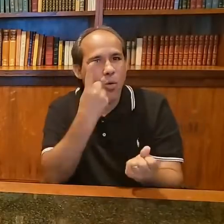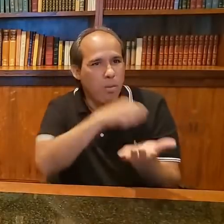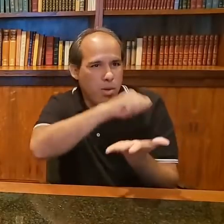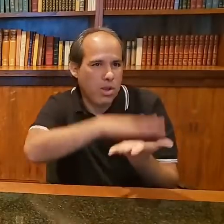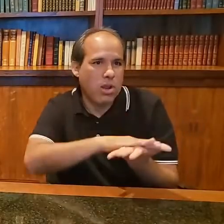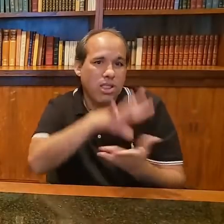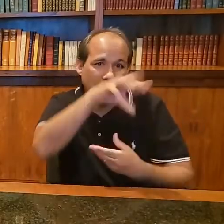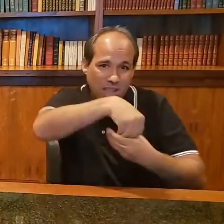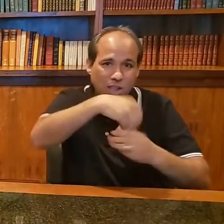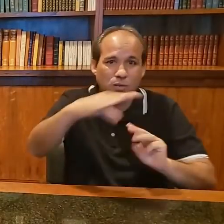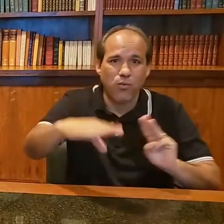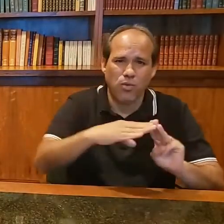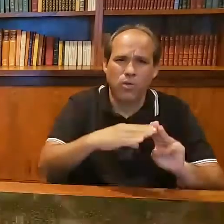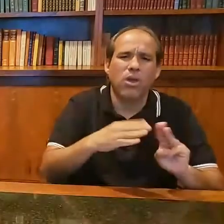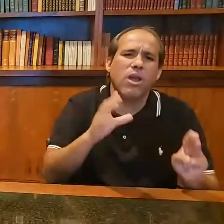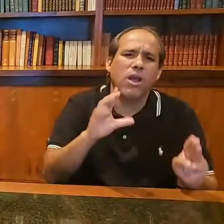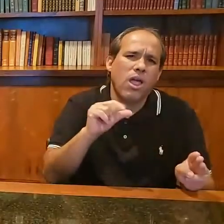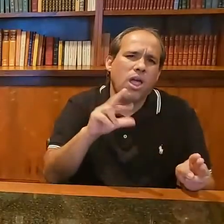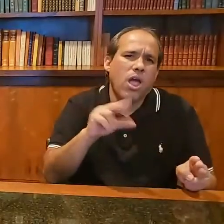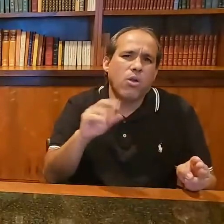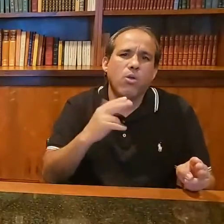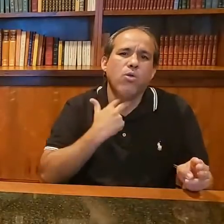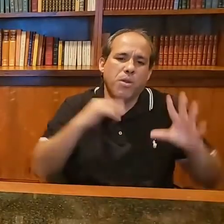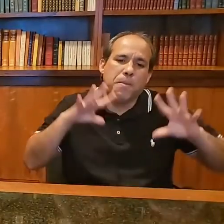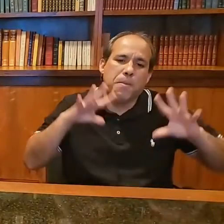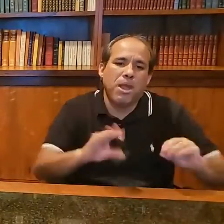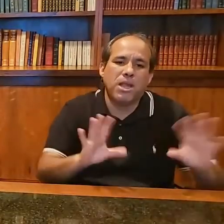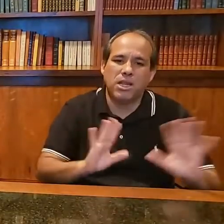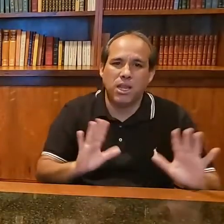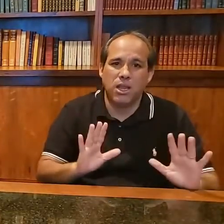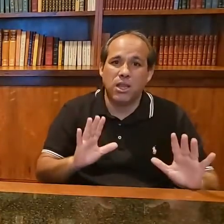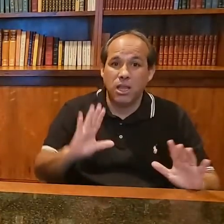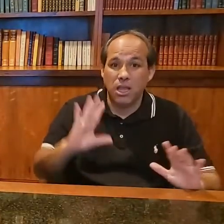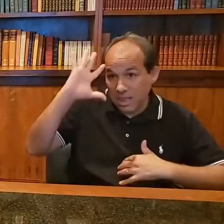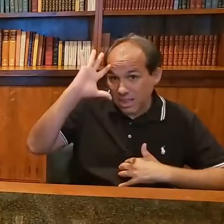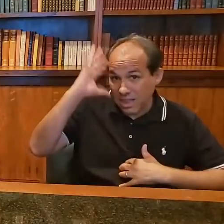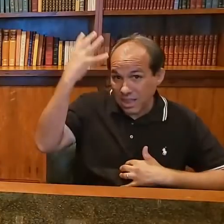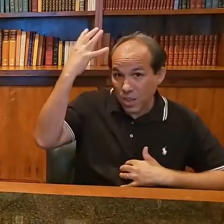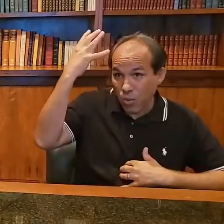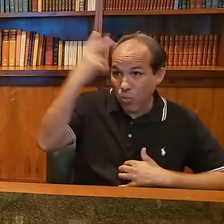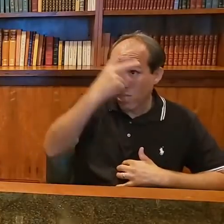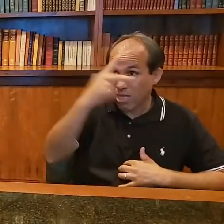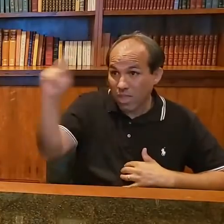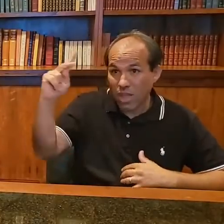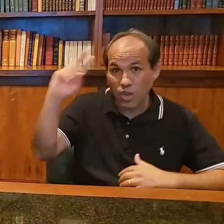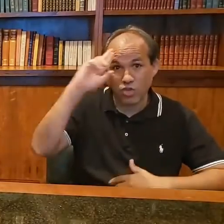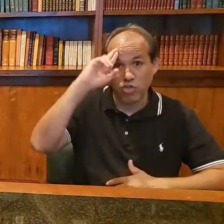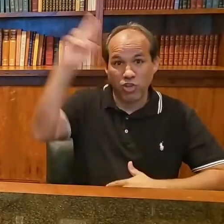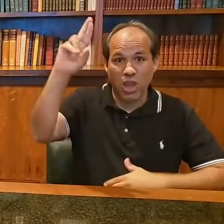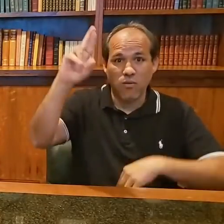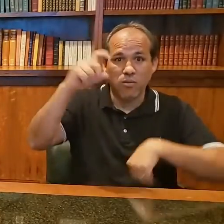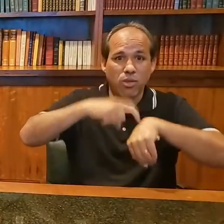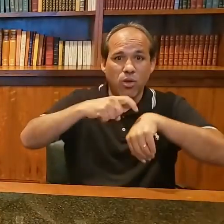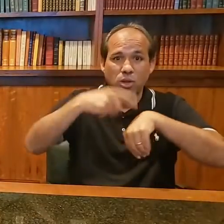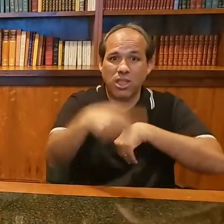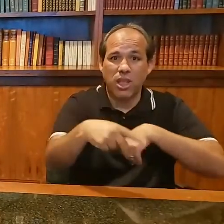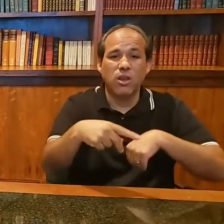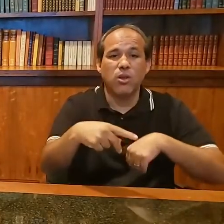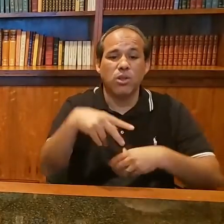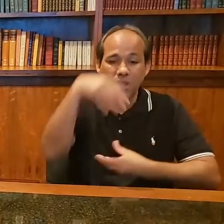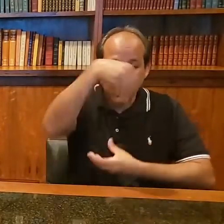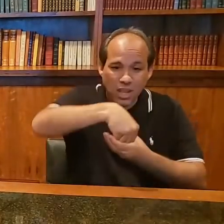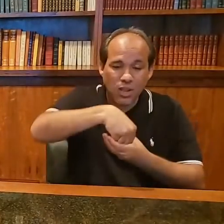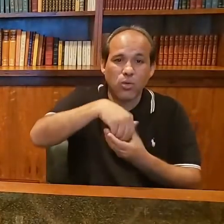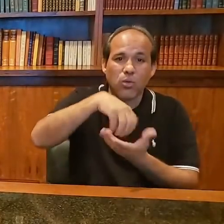existe nas Forças Armadas. Ninguém interfere. A decisão ali do chefe imediato dele ou do comandante da